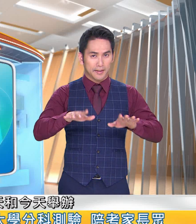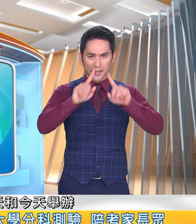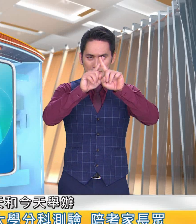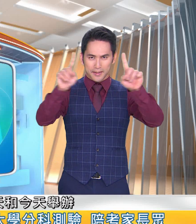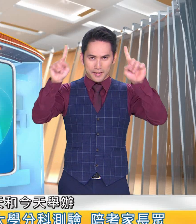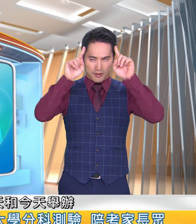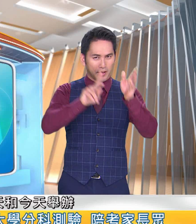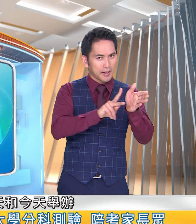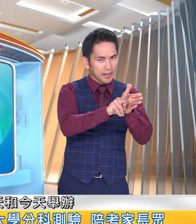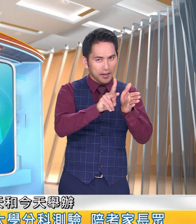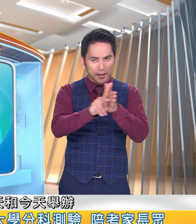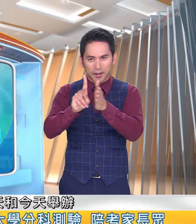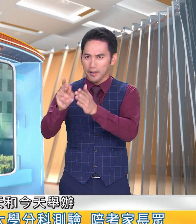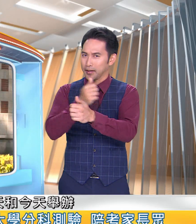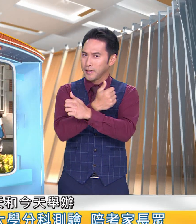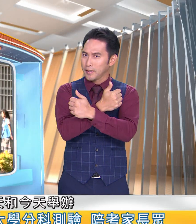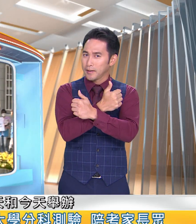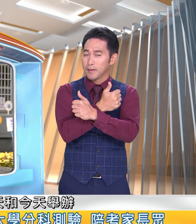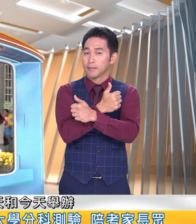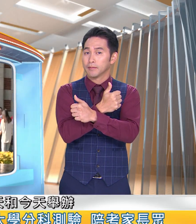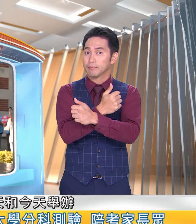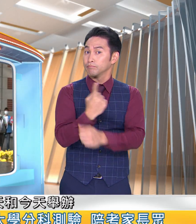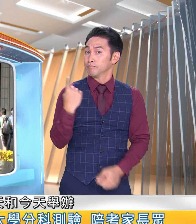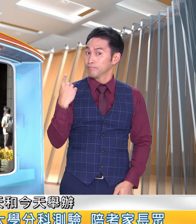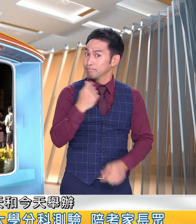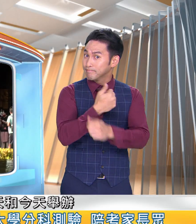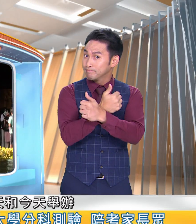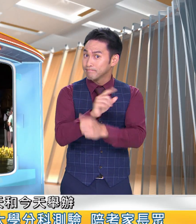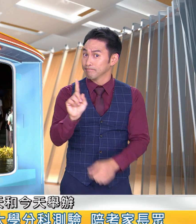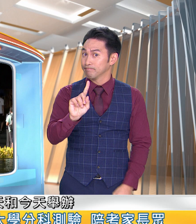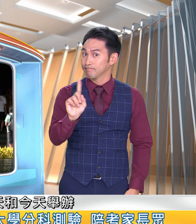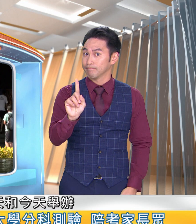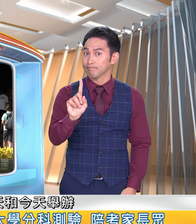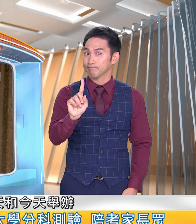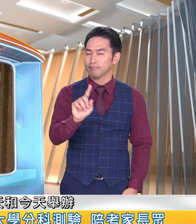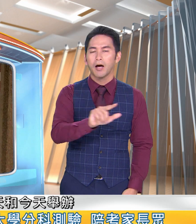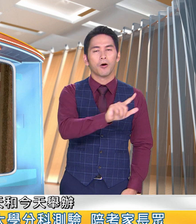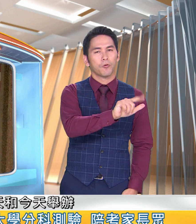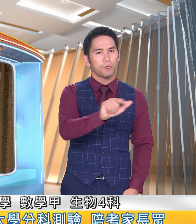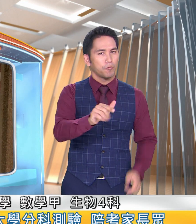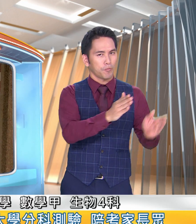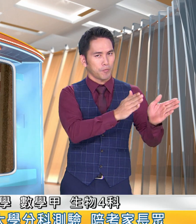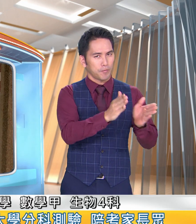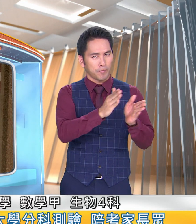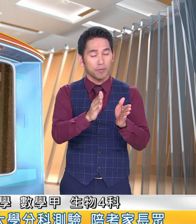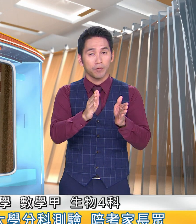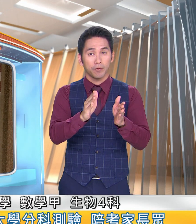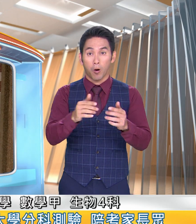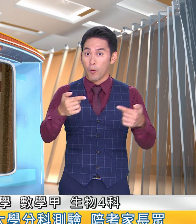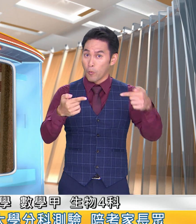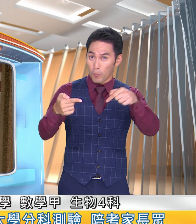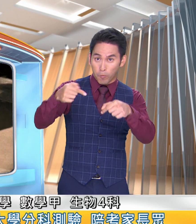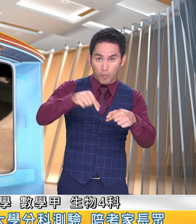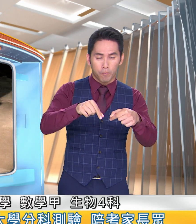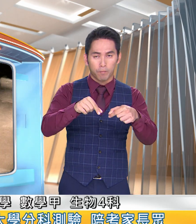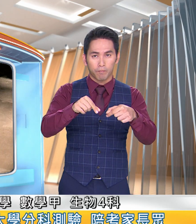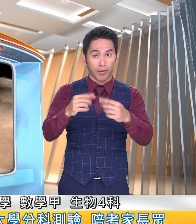大学分科测验昨天和今天举办，第一天考物理、化